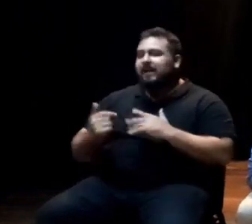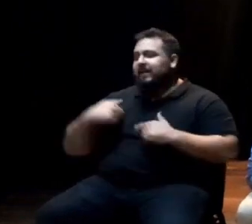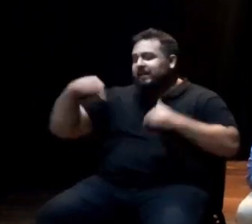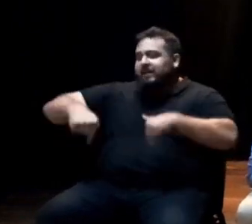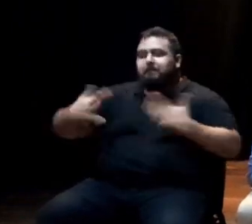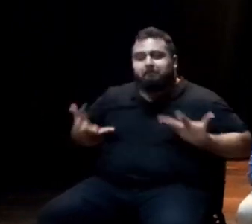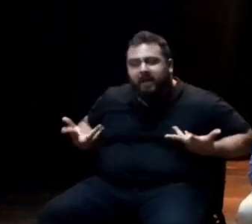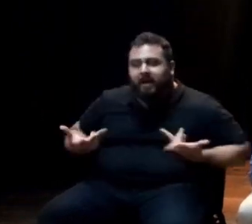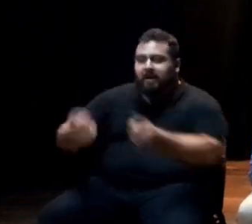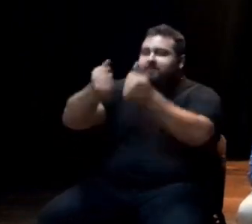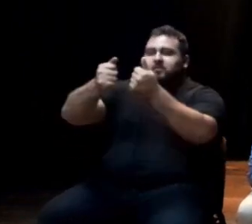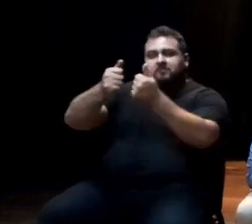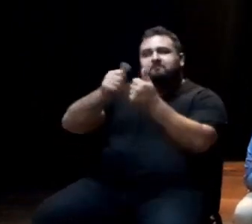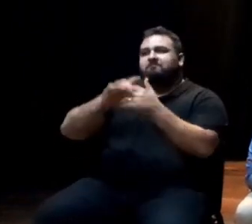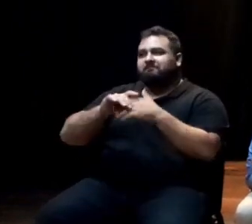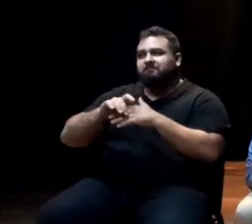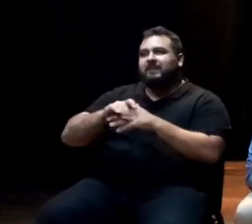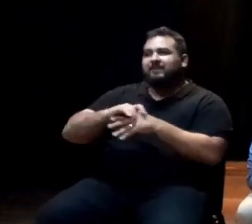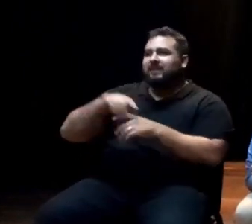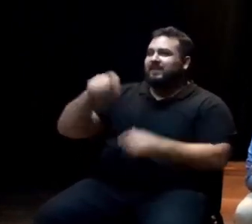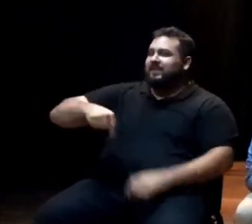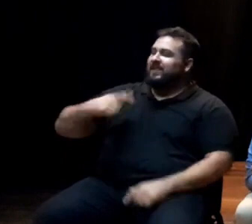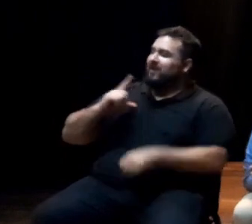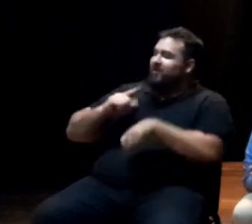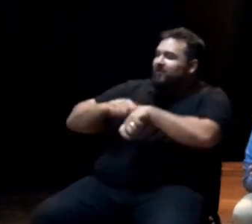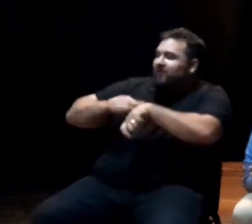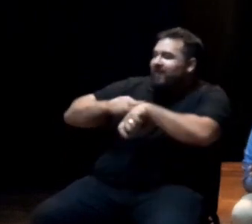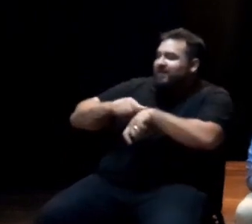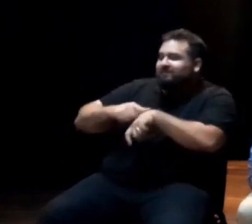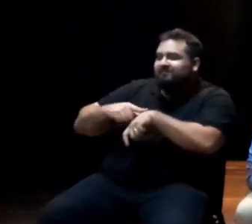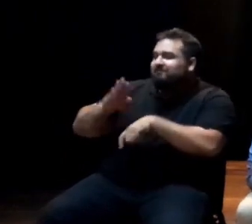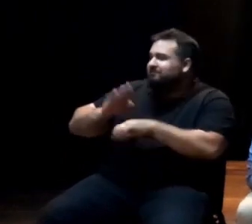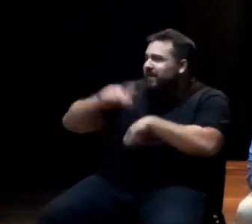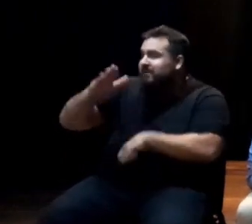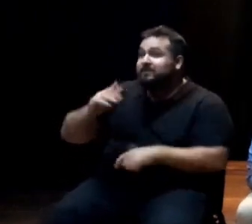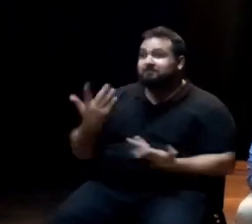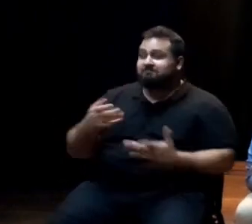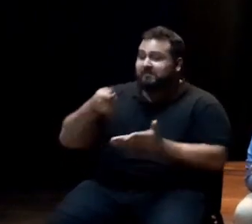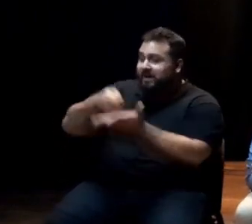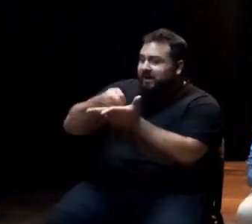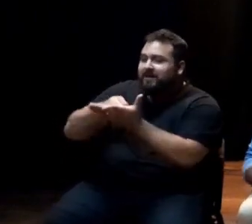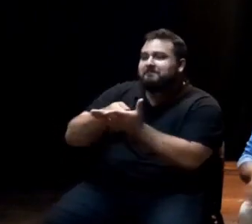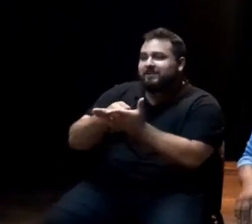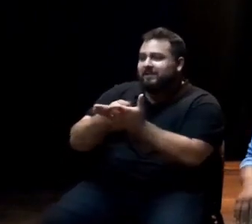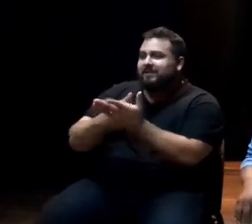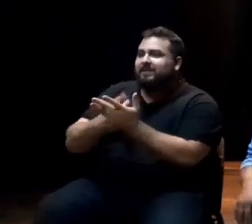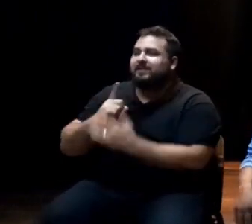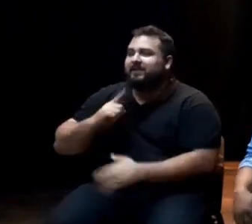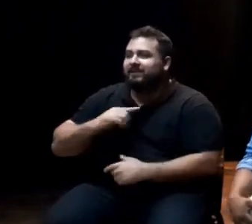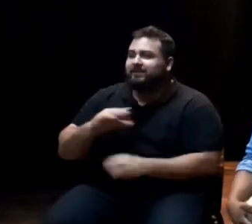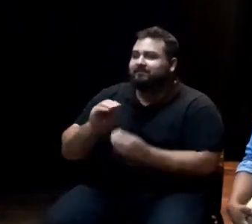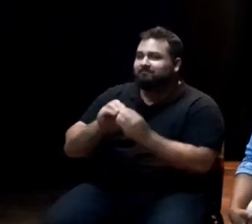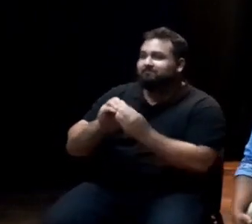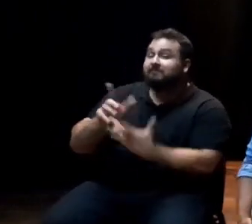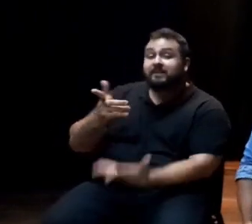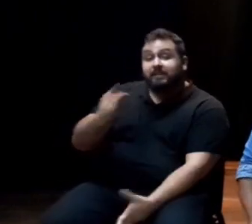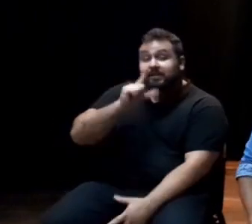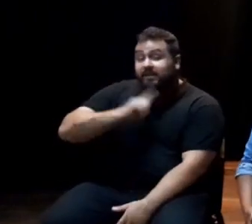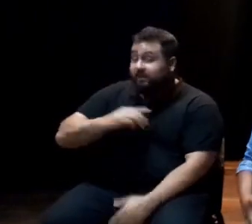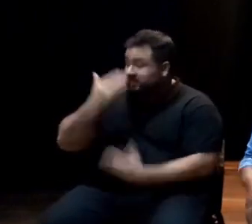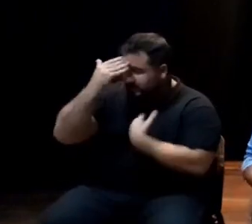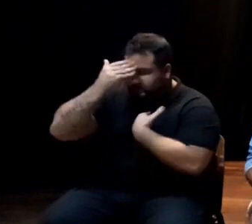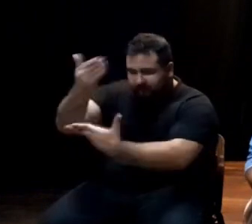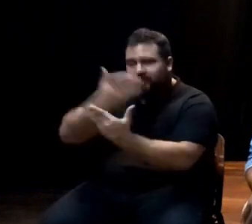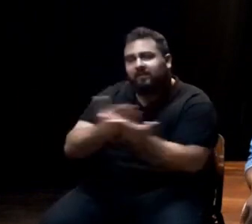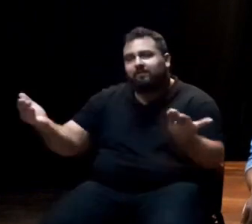maravilhoso. Porque a gente precisa realmente discutir essas questões. Para nós interessa muito. E nós agradecemos